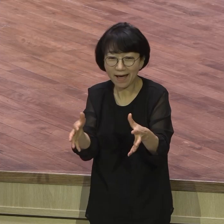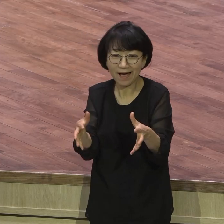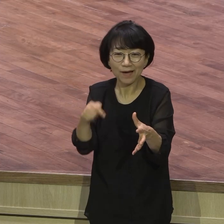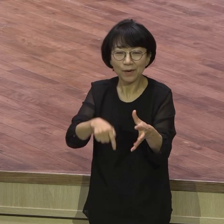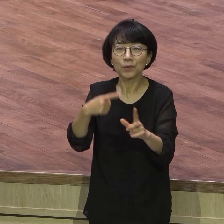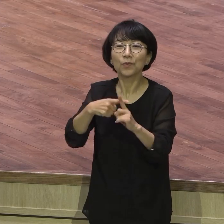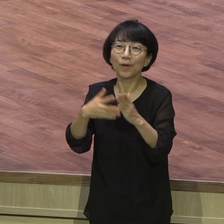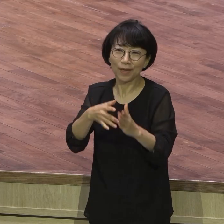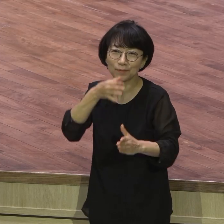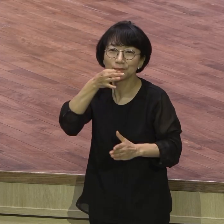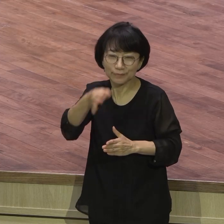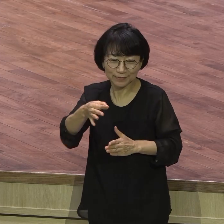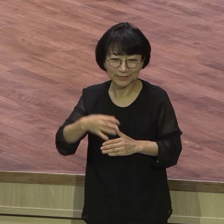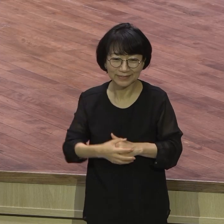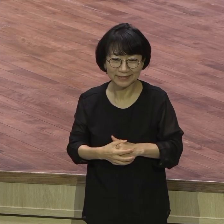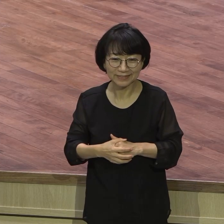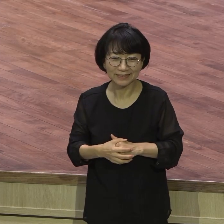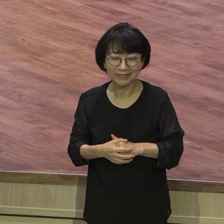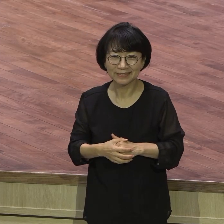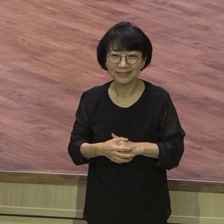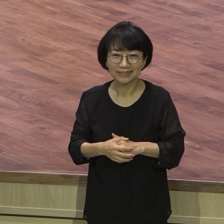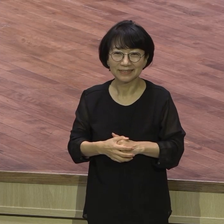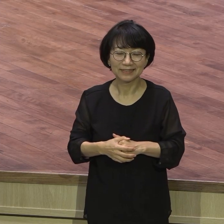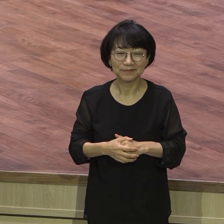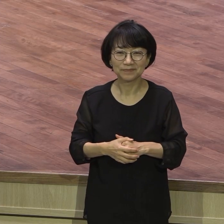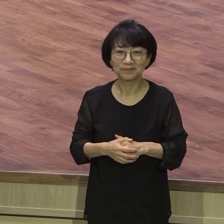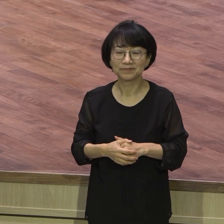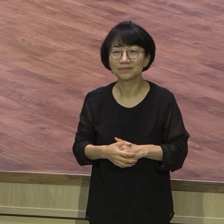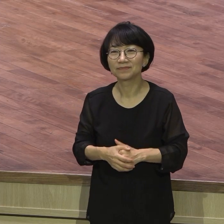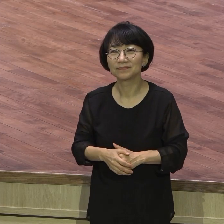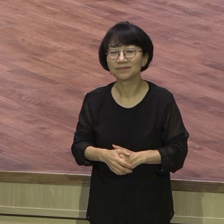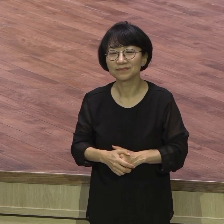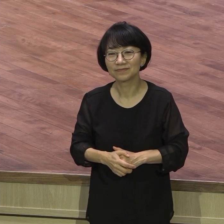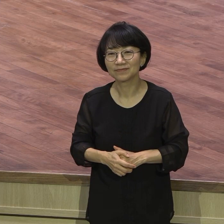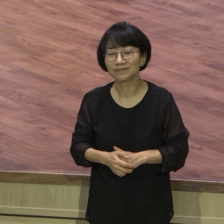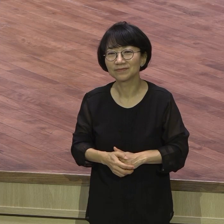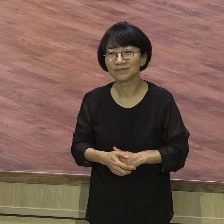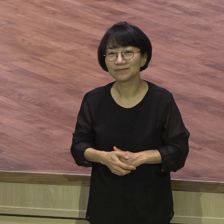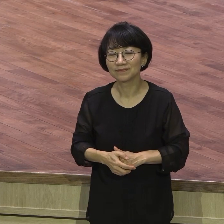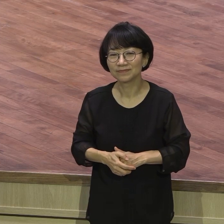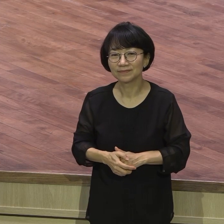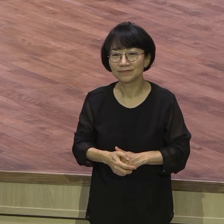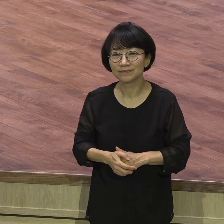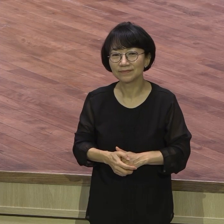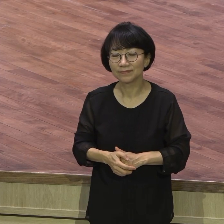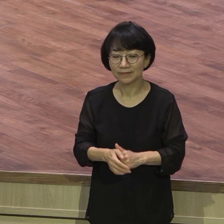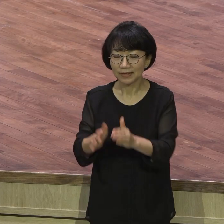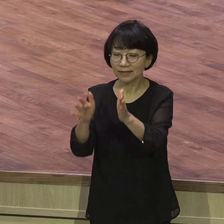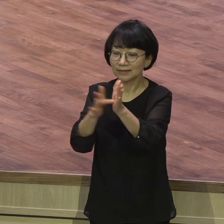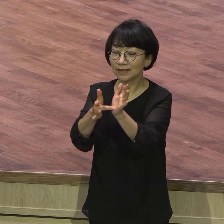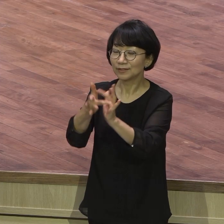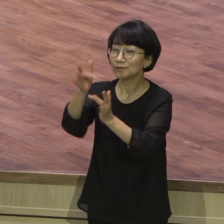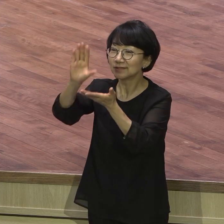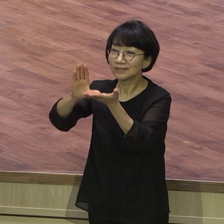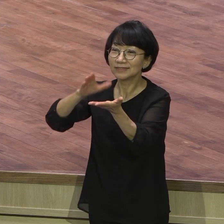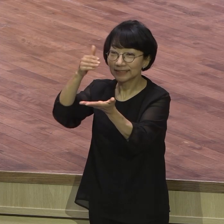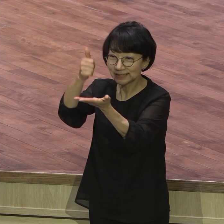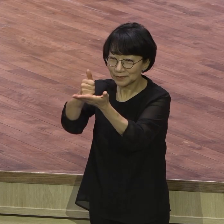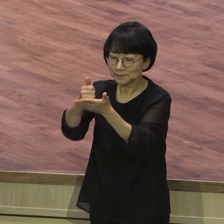구별된 자들의 모임 이게 교회예요. 예수 그리스도를 구주로 고백하는